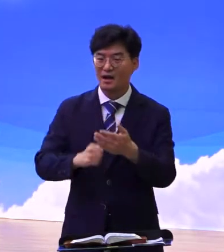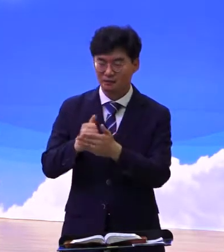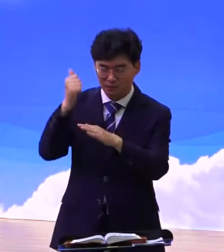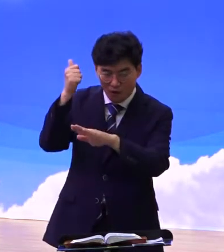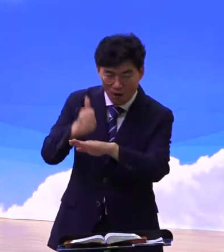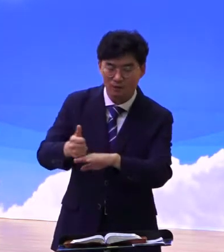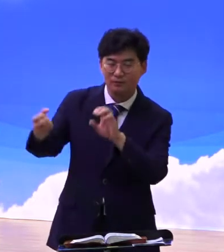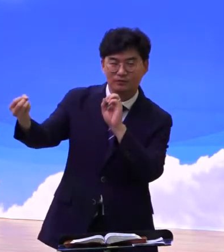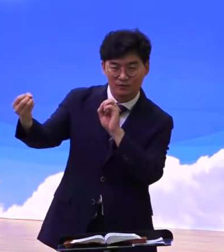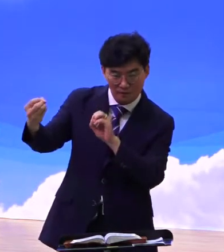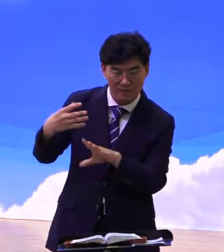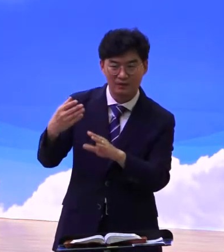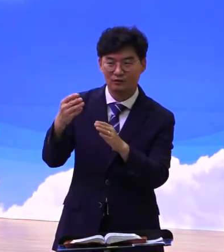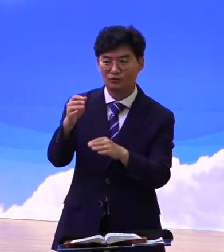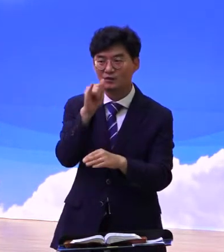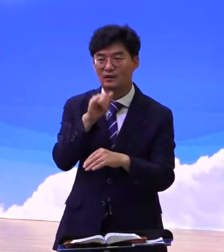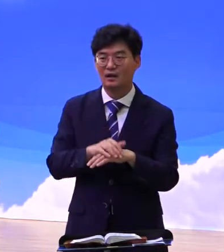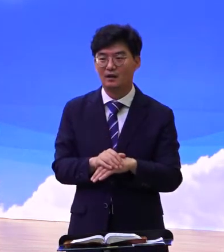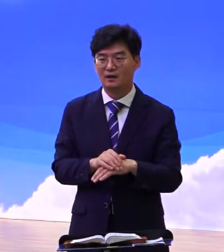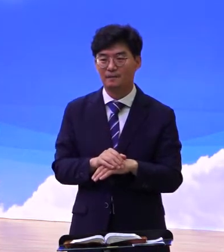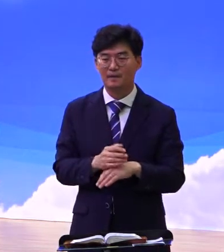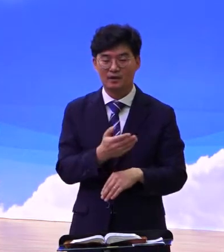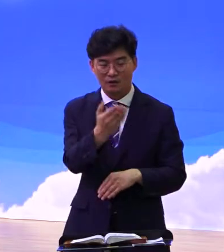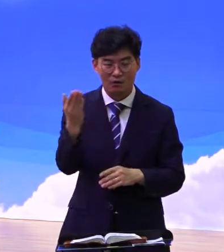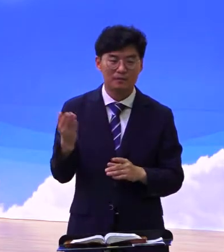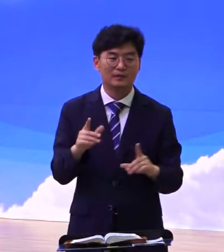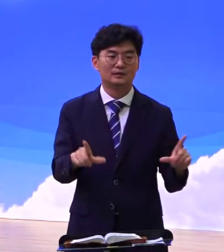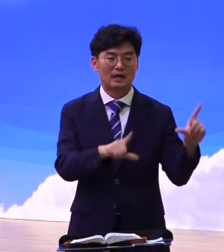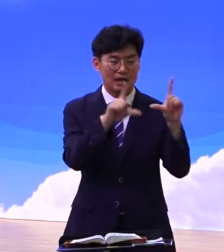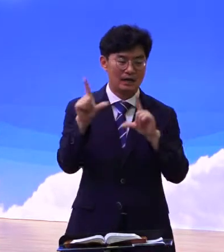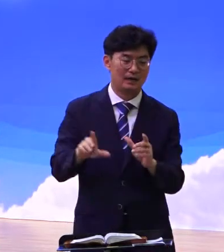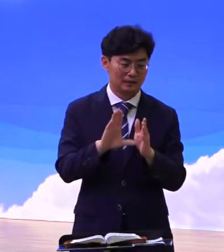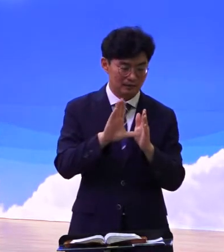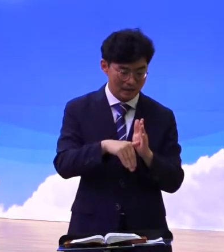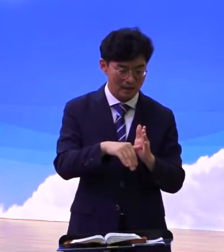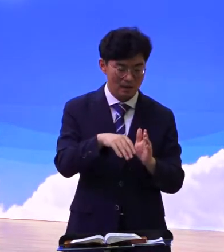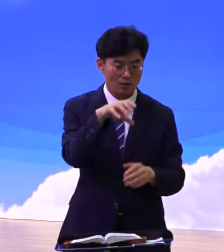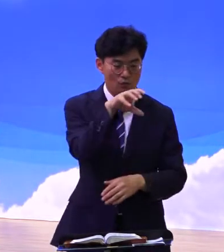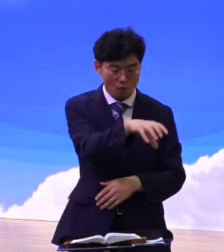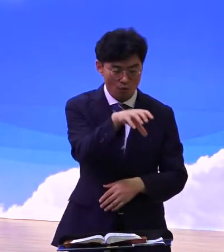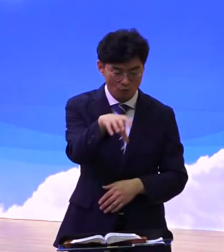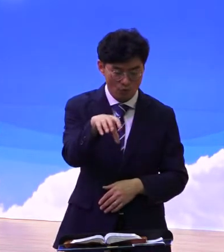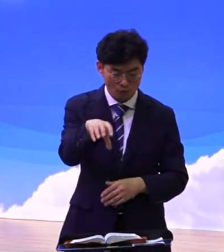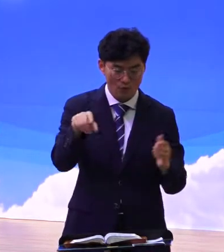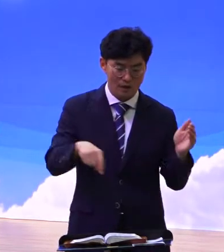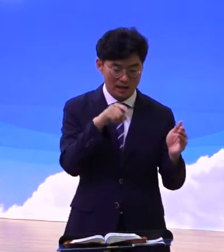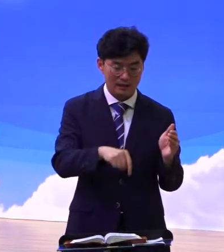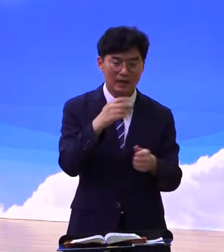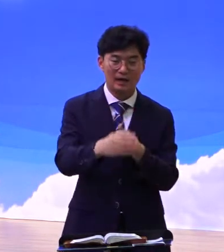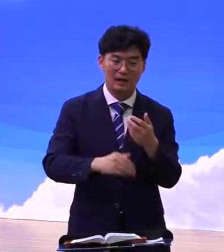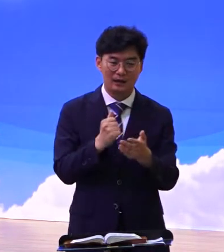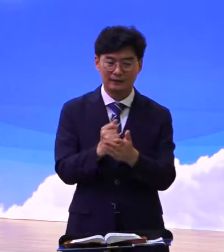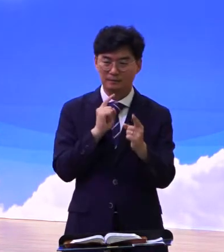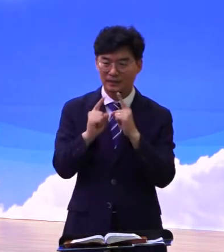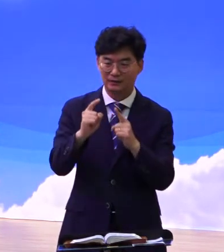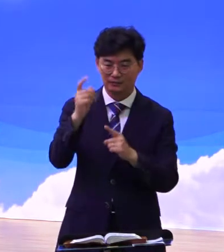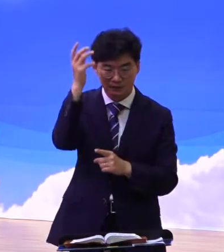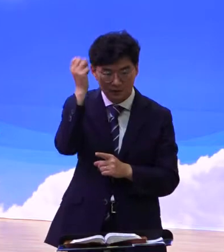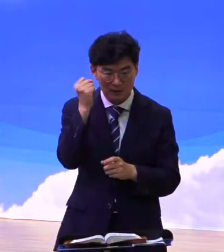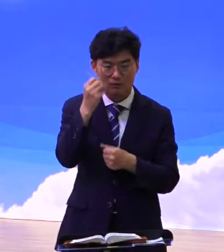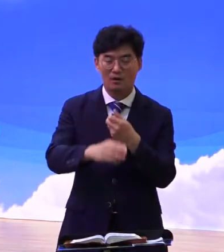깨닫게 하실 때까지 여러분의 그 삶의 자리에서 하나님 말씀을 생각하고